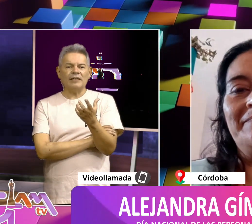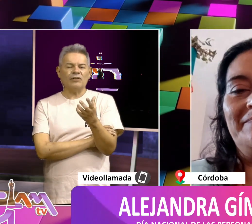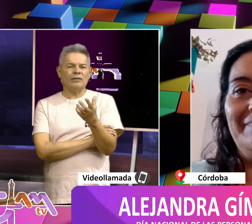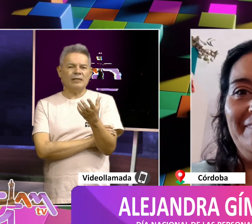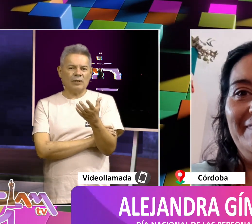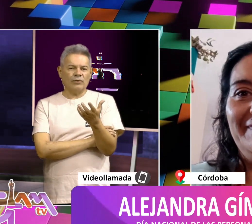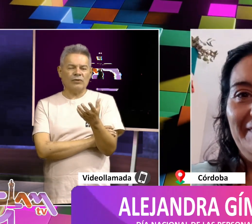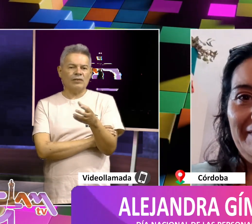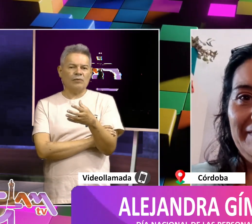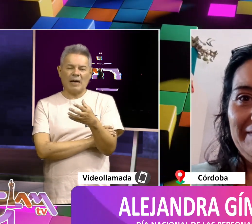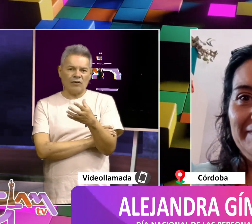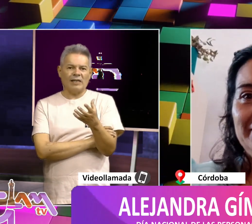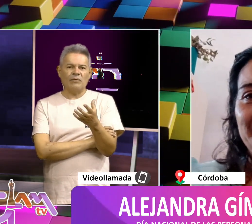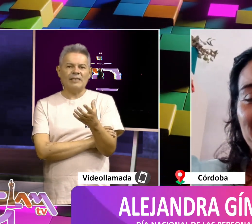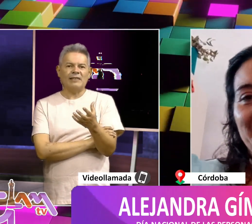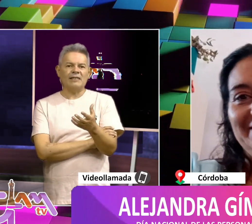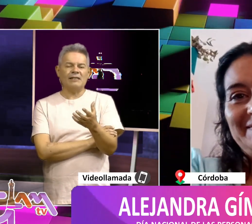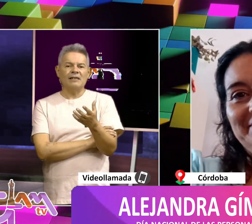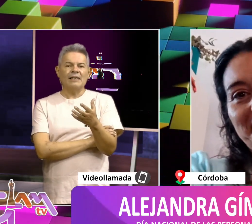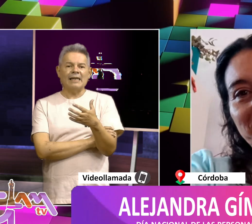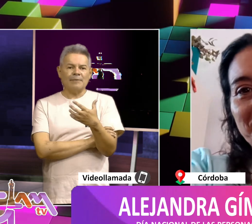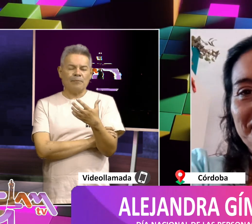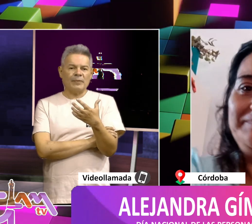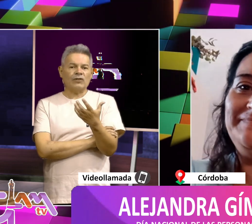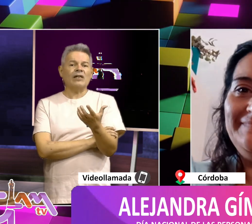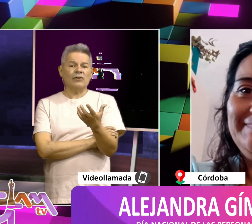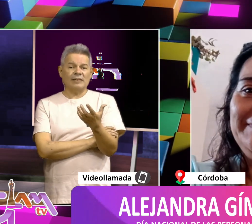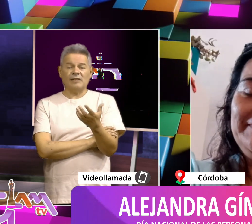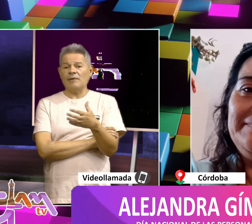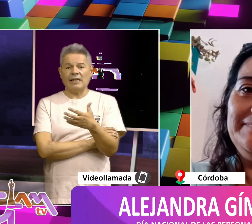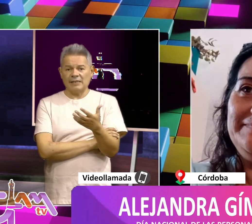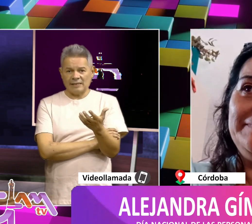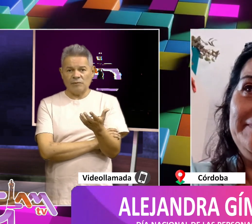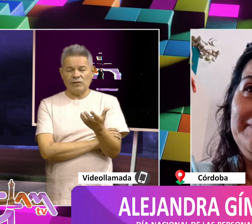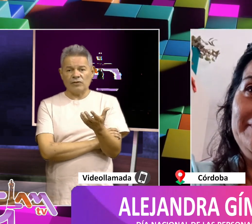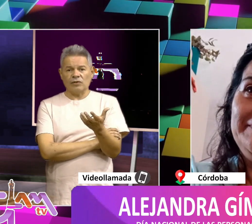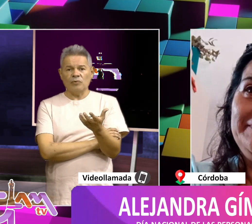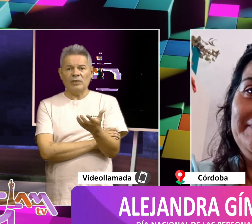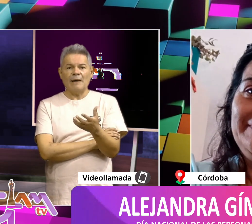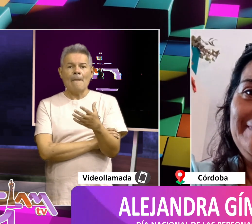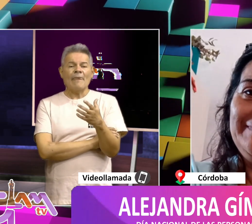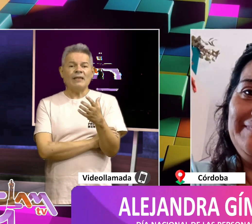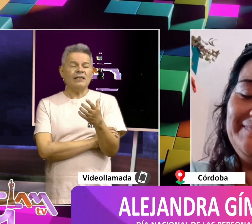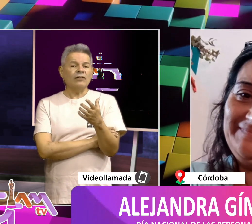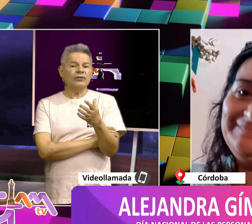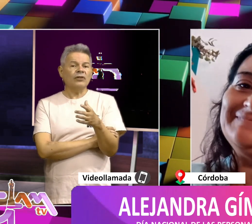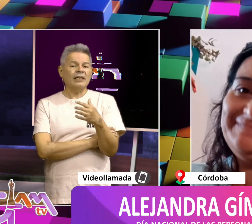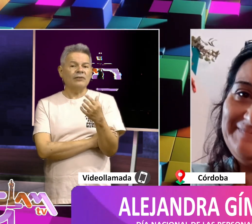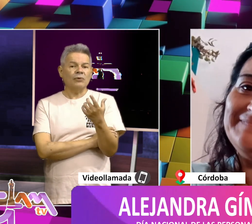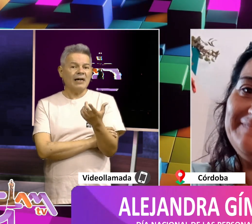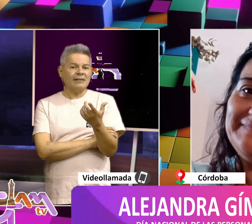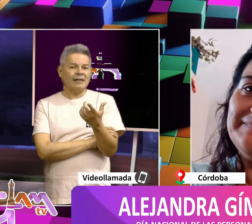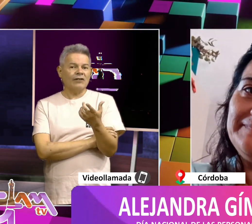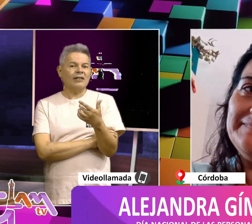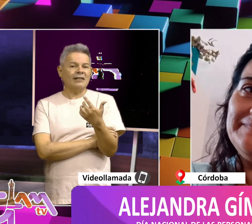cuento esto y cuando yo hice algo de lengua de señas, la persona que nos enseñaba era de nacimiento sordomuda y ella contó que en